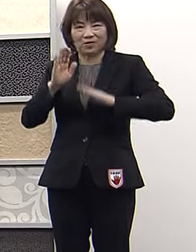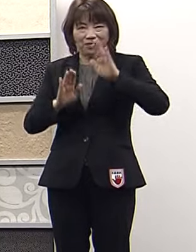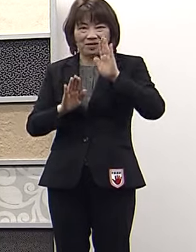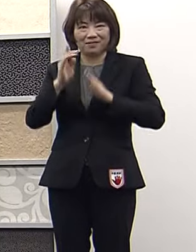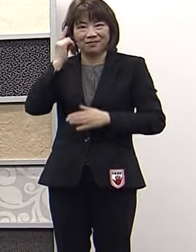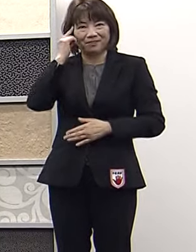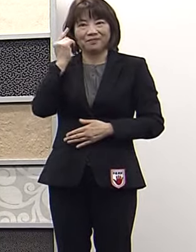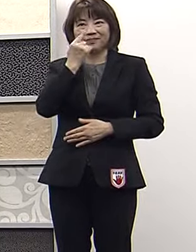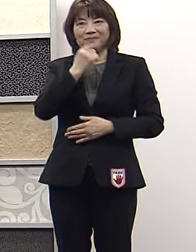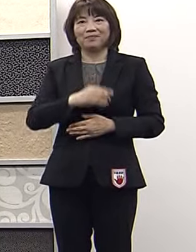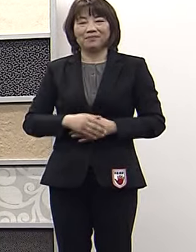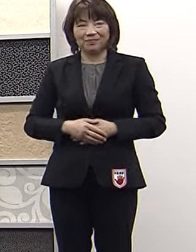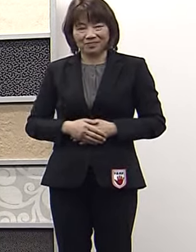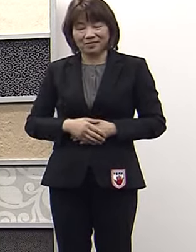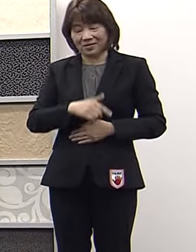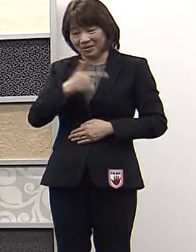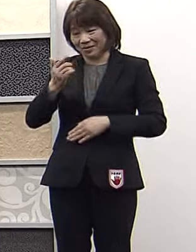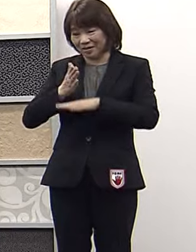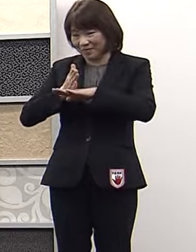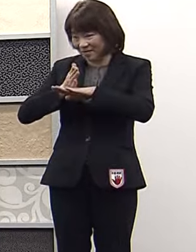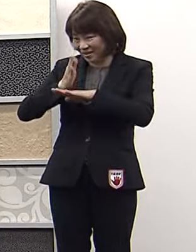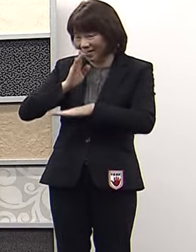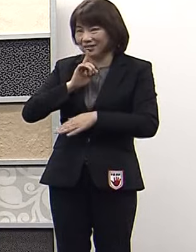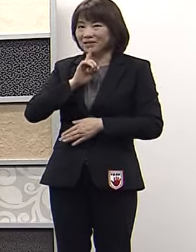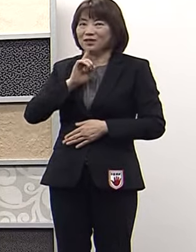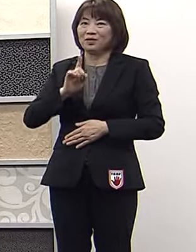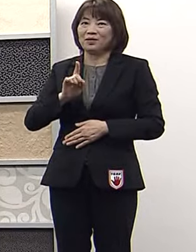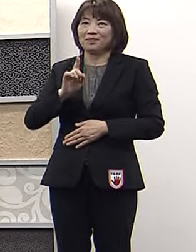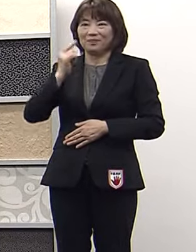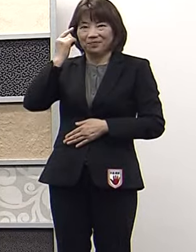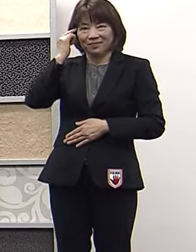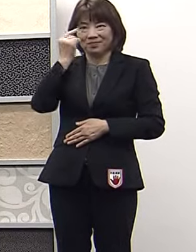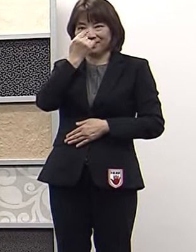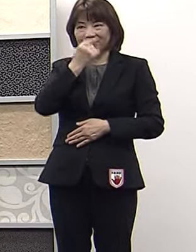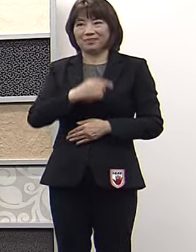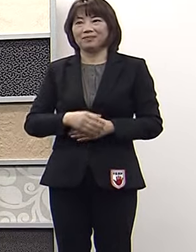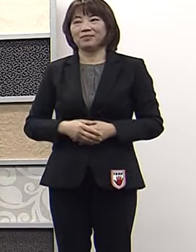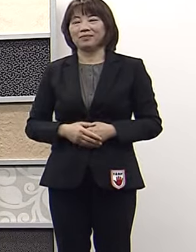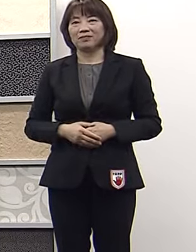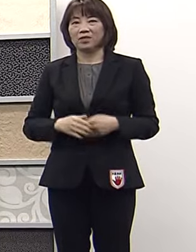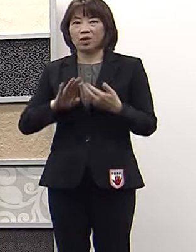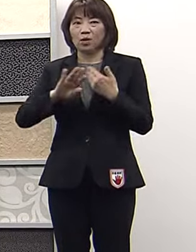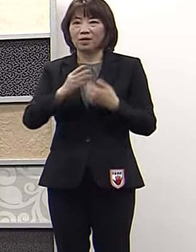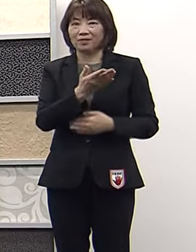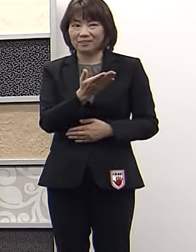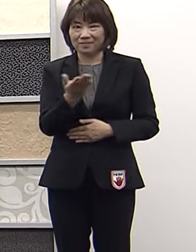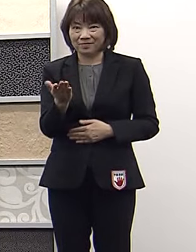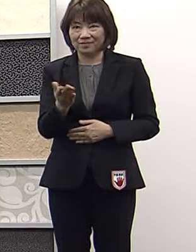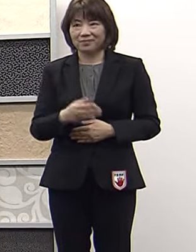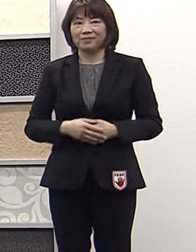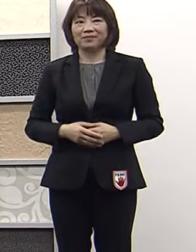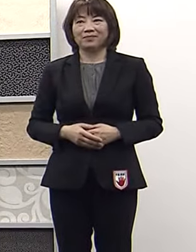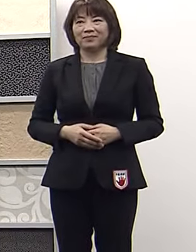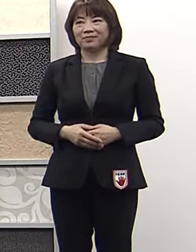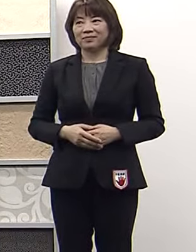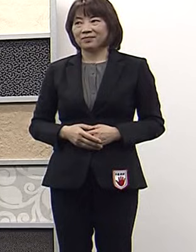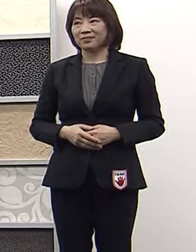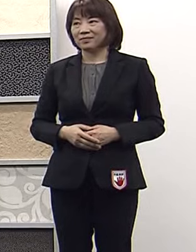えています。まあ、大変感謝をしています。 よろしいでしょうか。他にいかがでしょうか。読売さん、